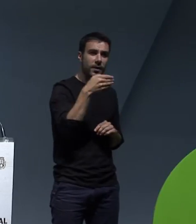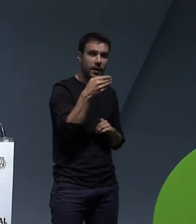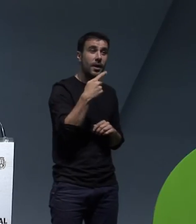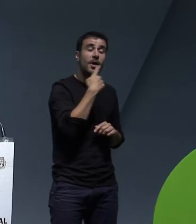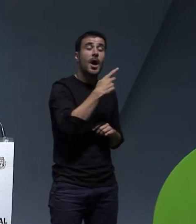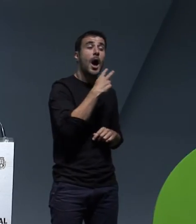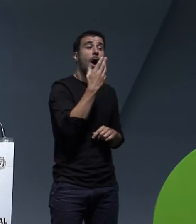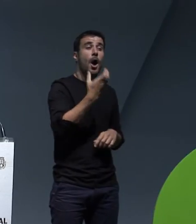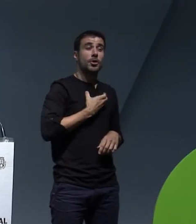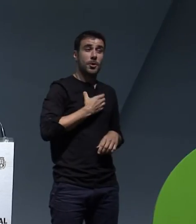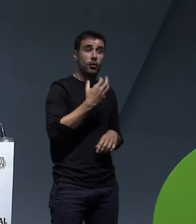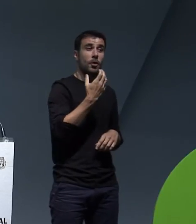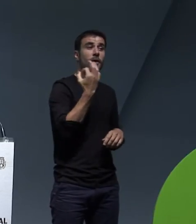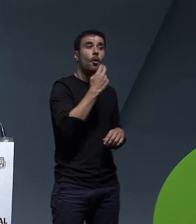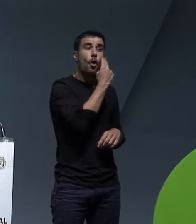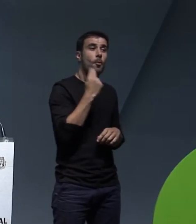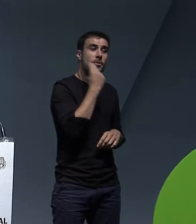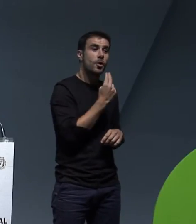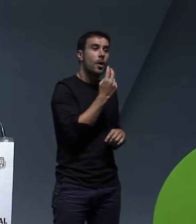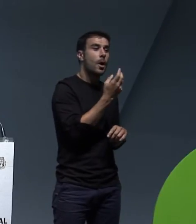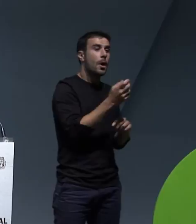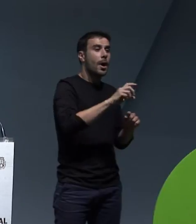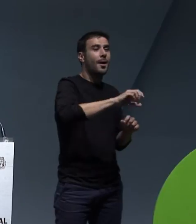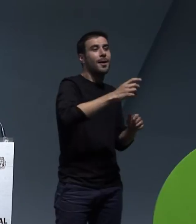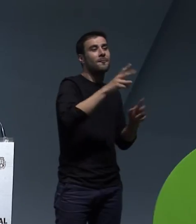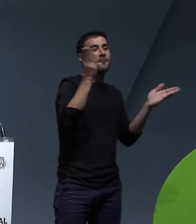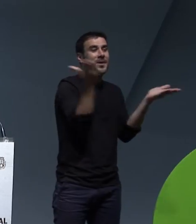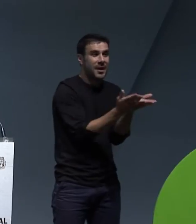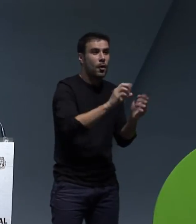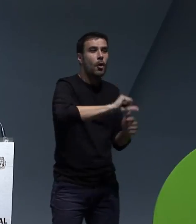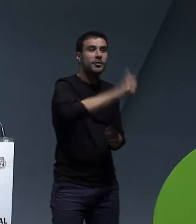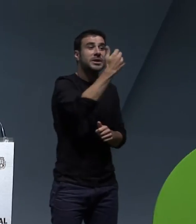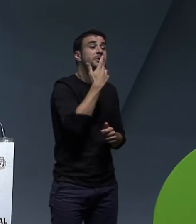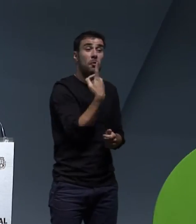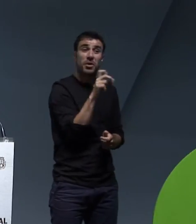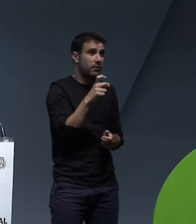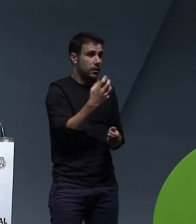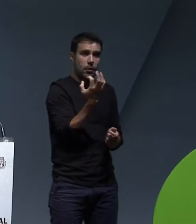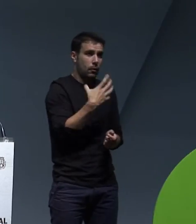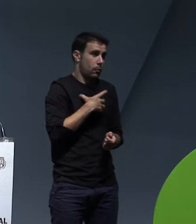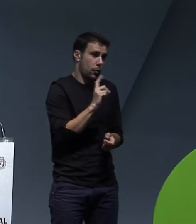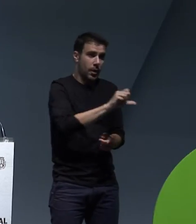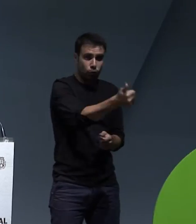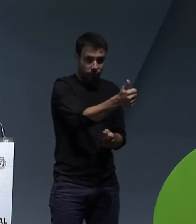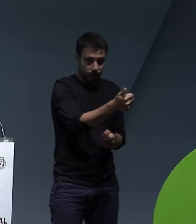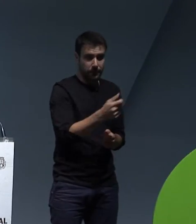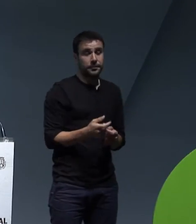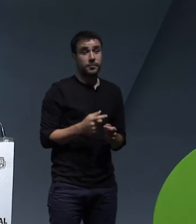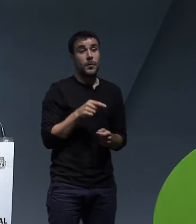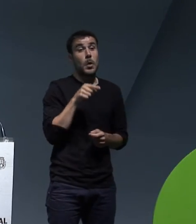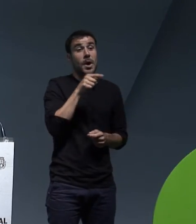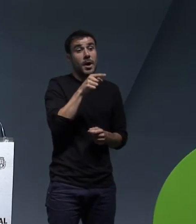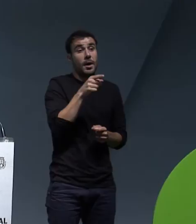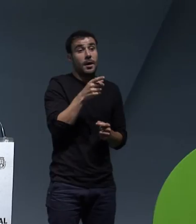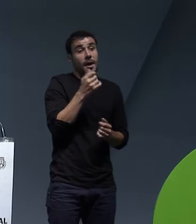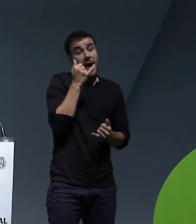se comprometen a no autorizar otros vertederos que no sean necesarios para la prestación del servicio. Y ello